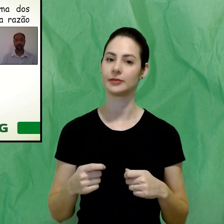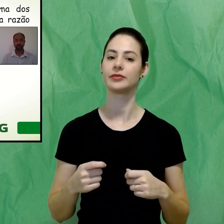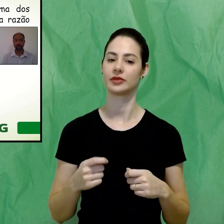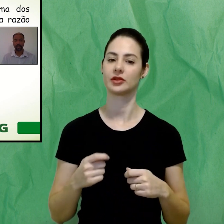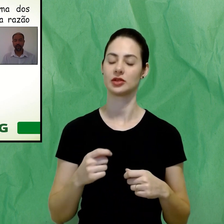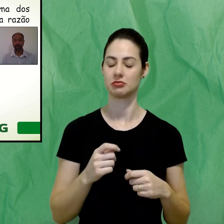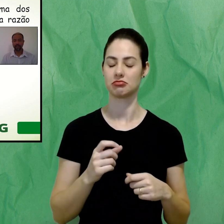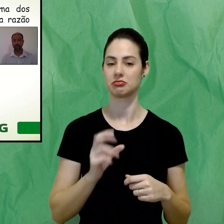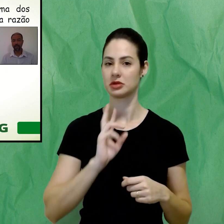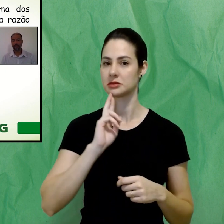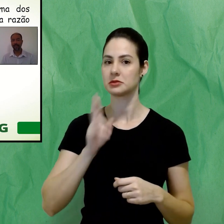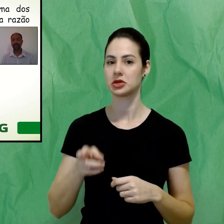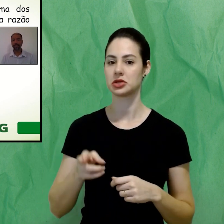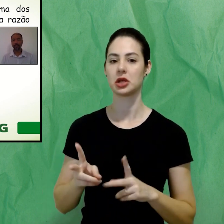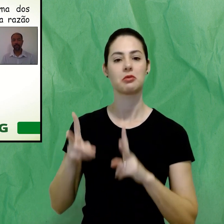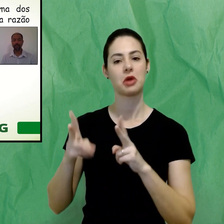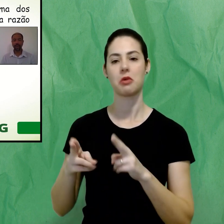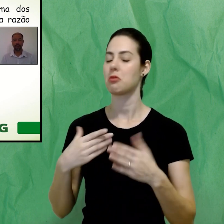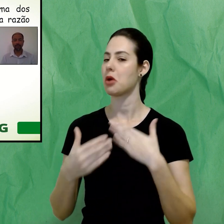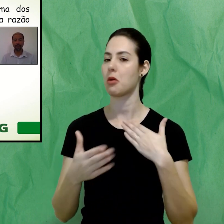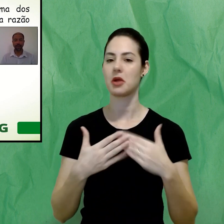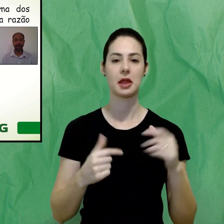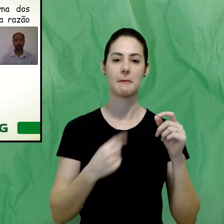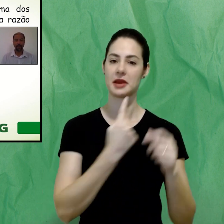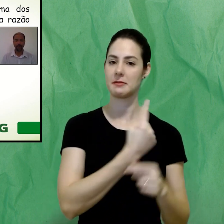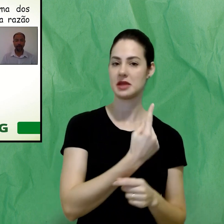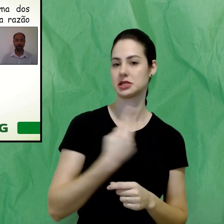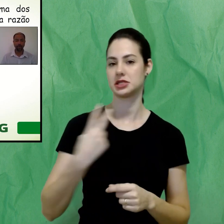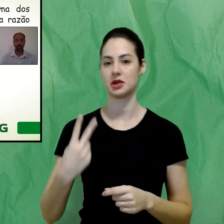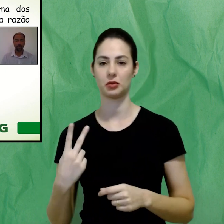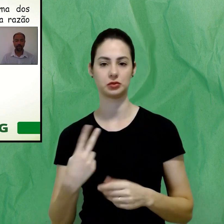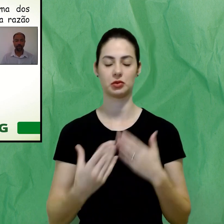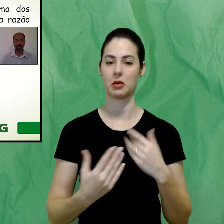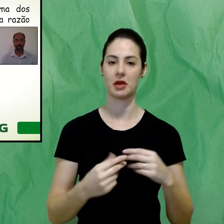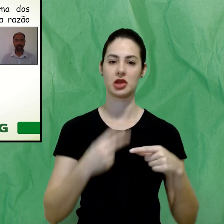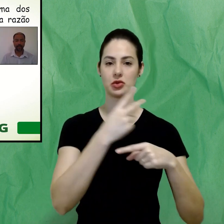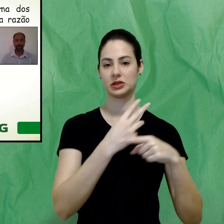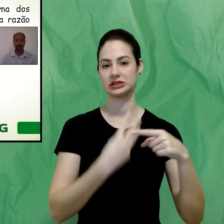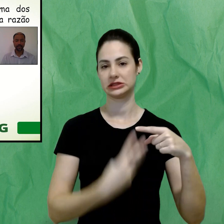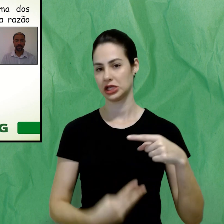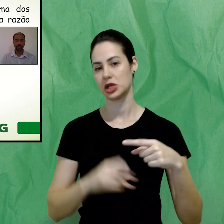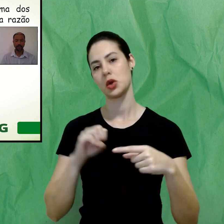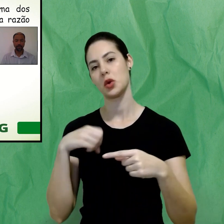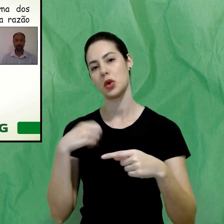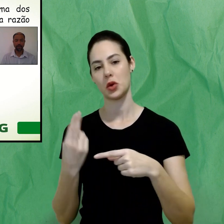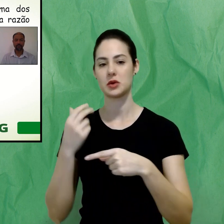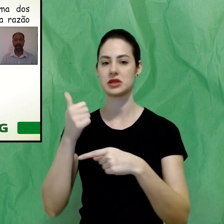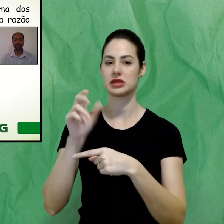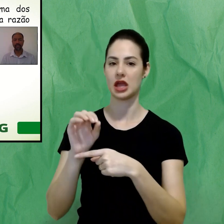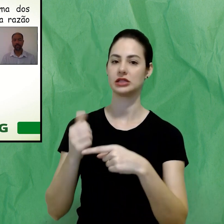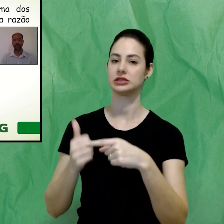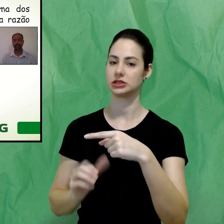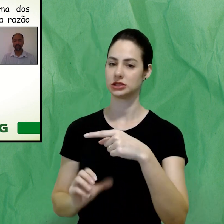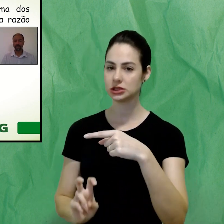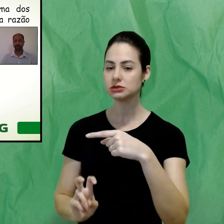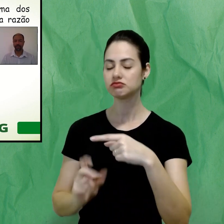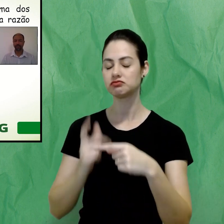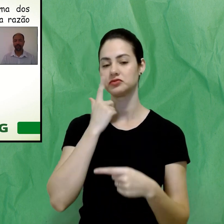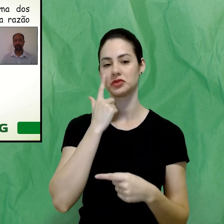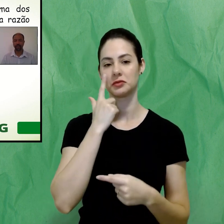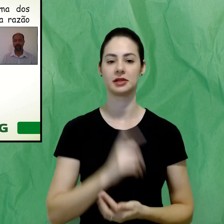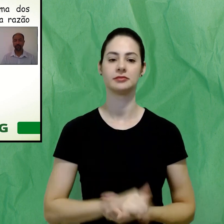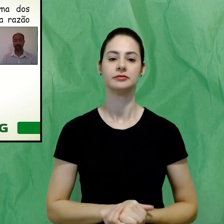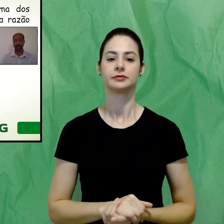antecessores e dos consequentes vai ser proporcional a qualquer uma. Ou 2 está para 3 ou 10 está para